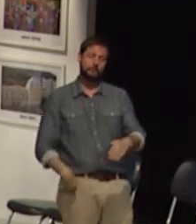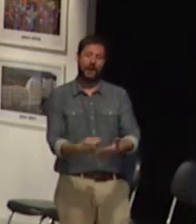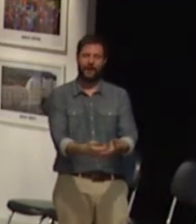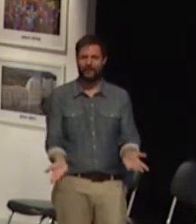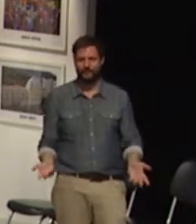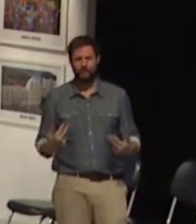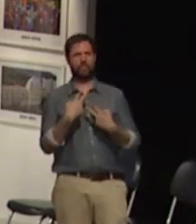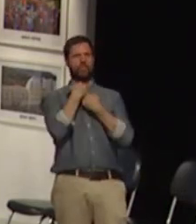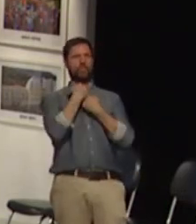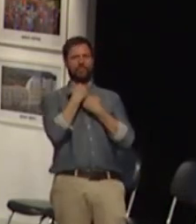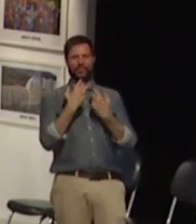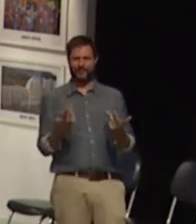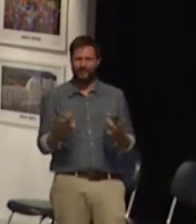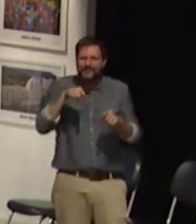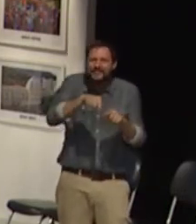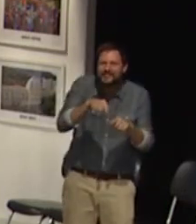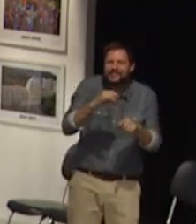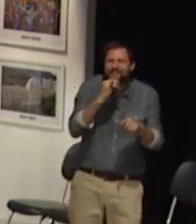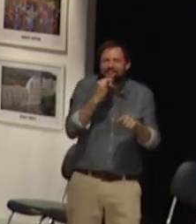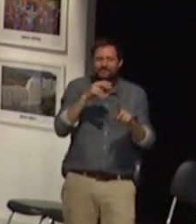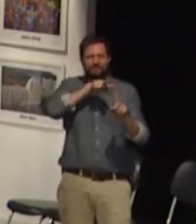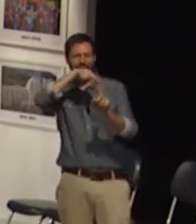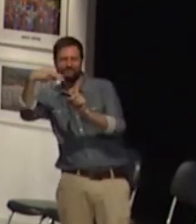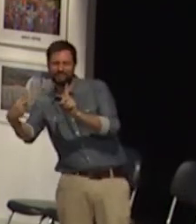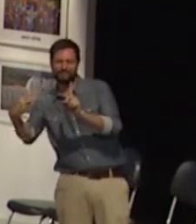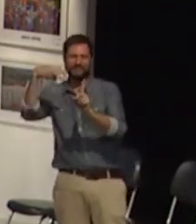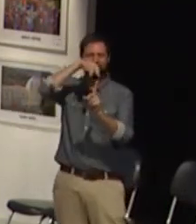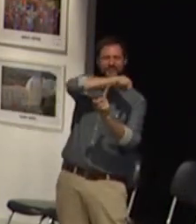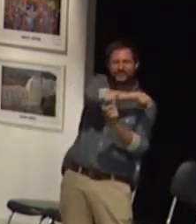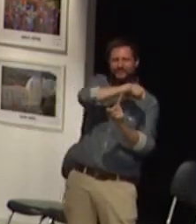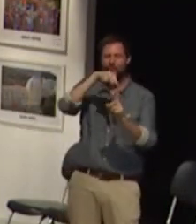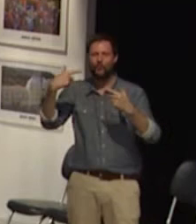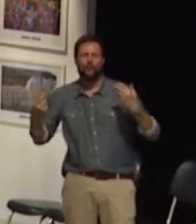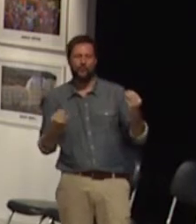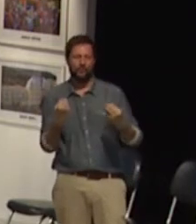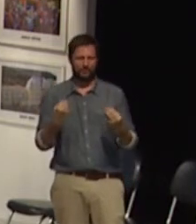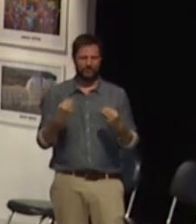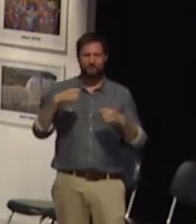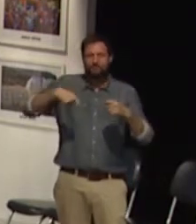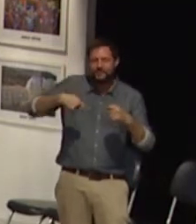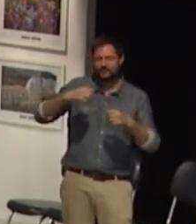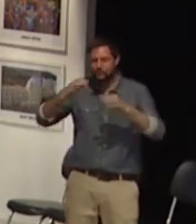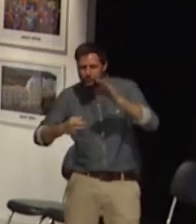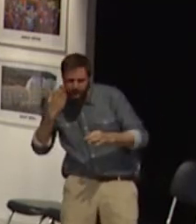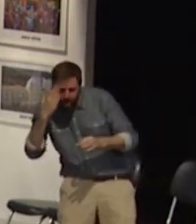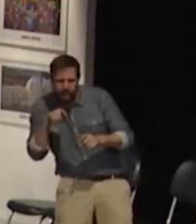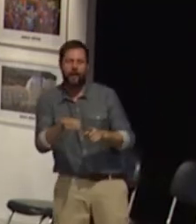então, pagar desse profissional. Então, o próprio surdo que vai ter que pagar. Então, perspectivas diferentes dentro da lei. Então,